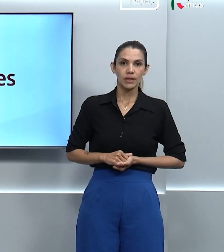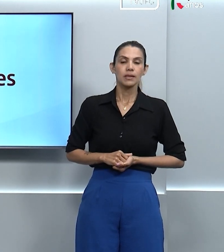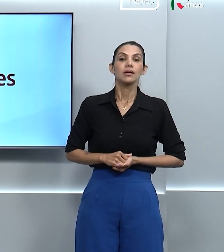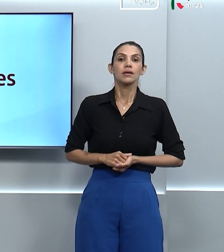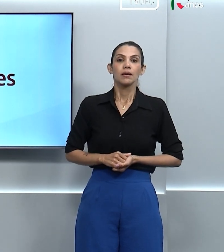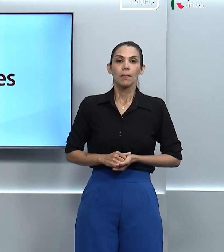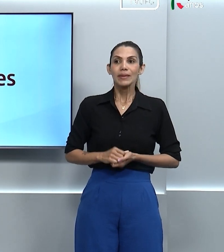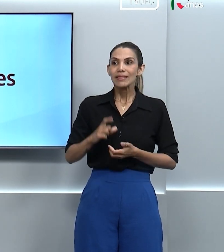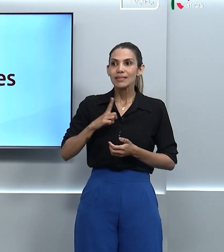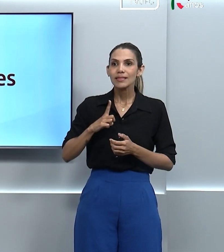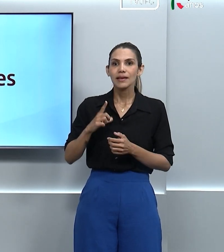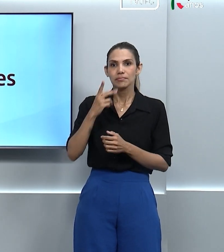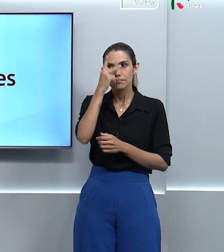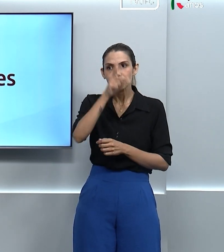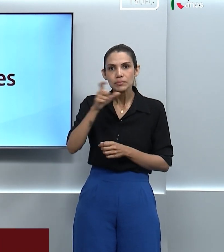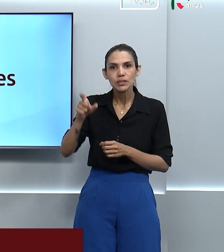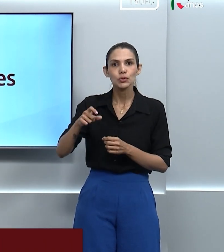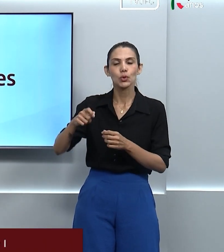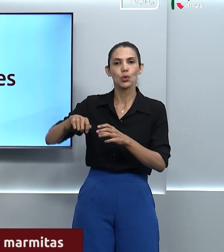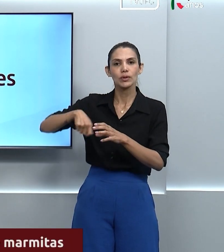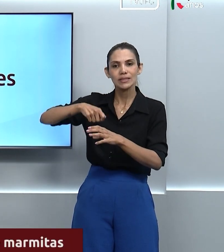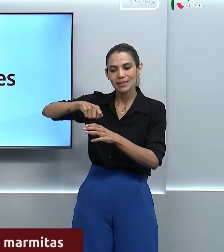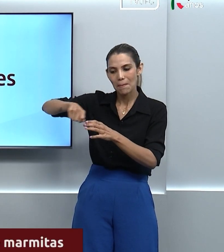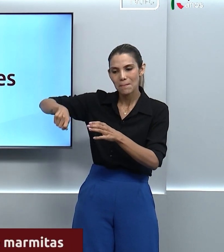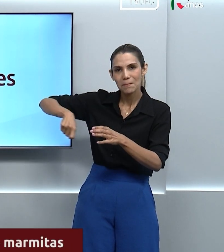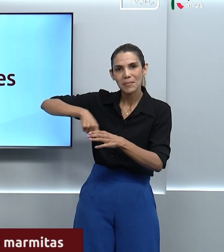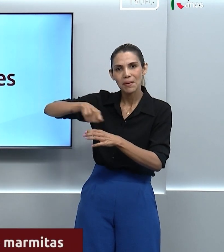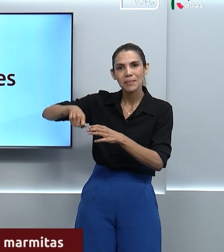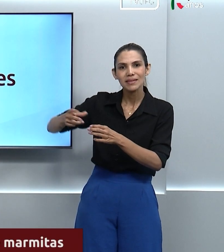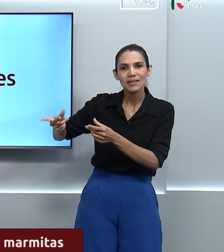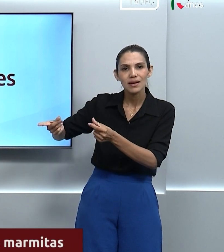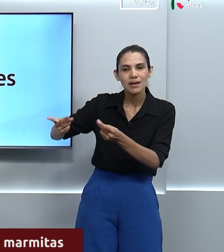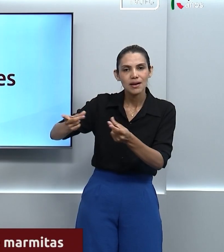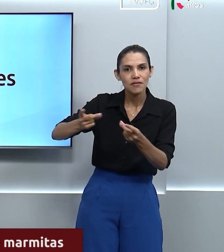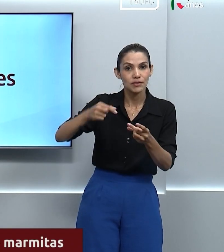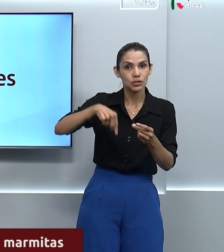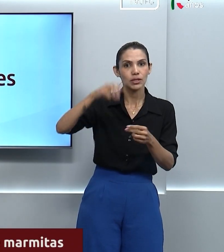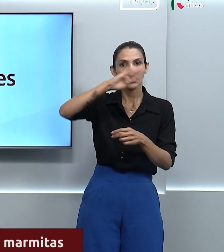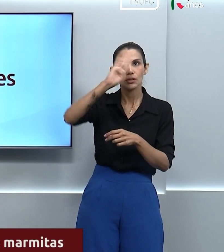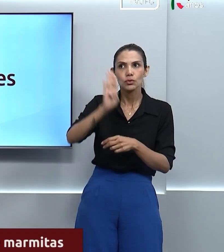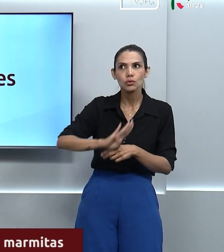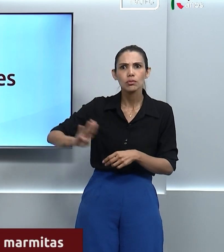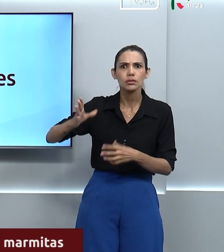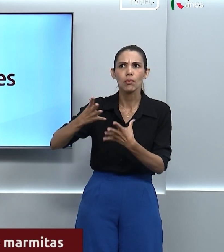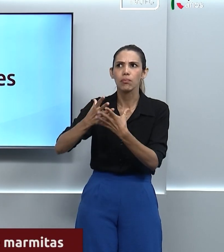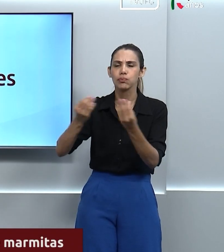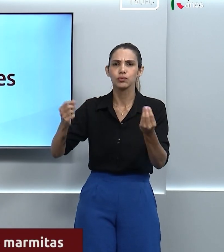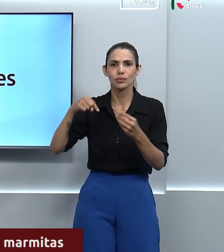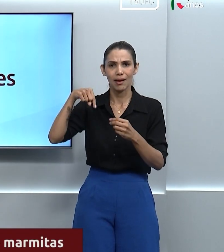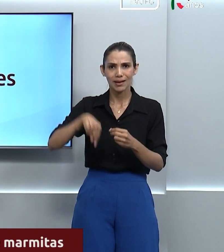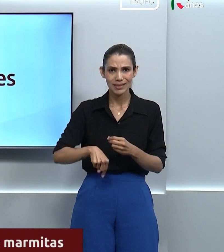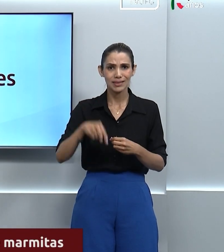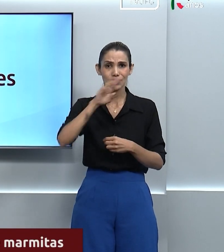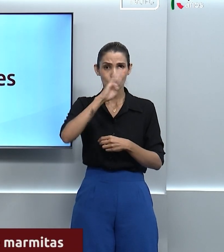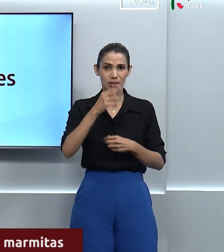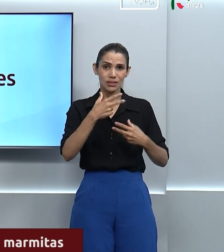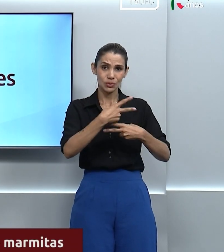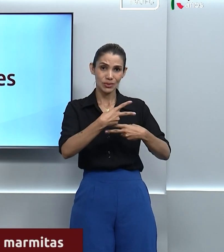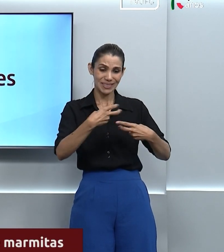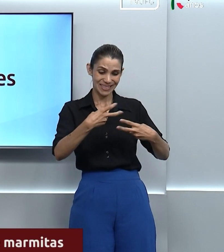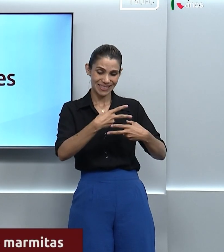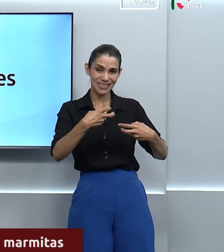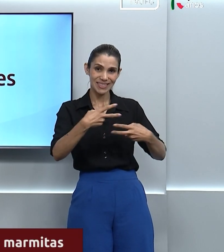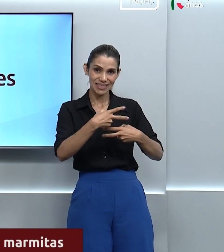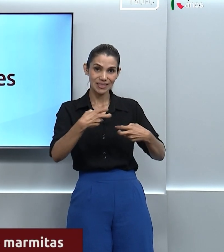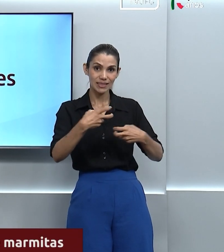que trabalham com a venda de marmitas não para de crescer no Brasil. Só no ano passado, o Sebrae registrou mais de 100